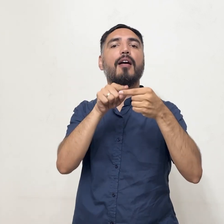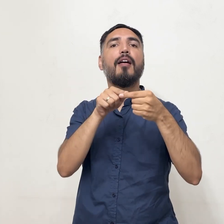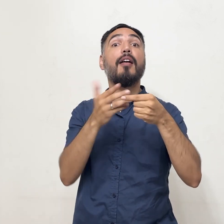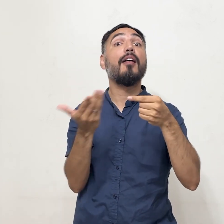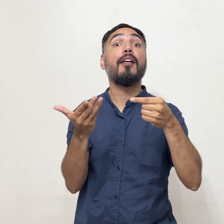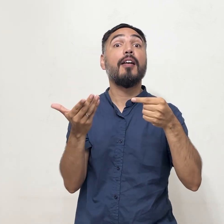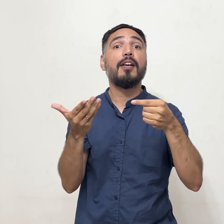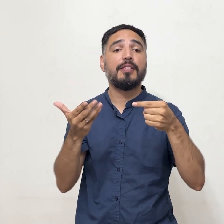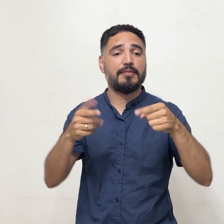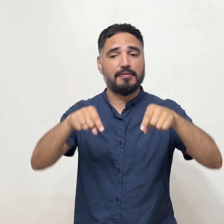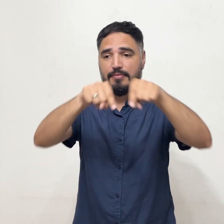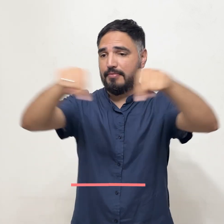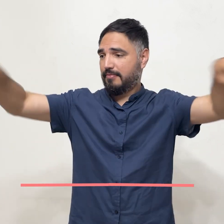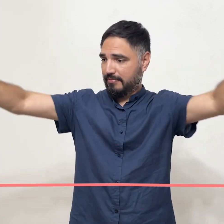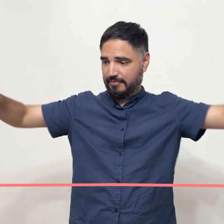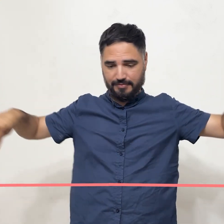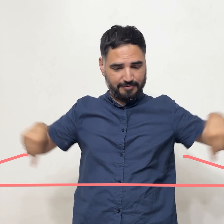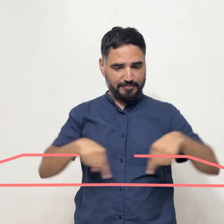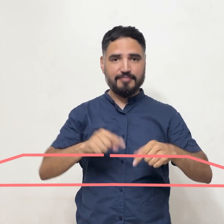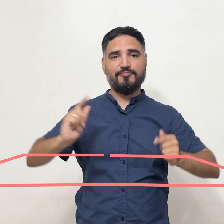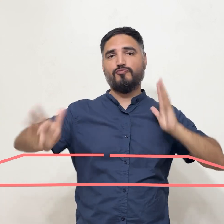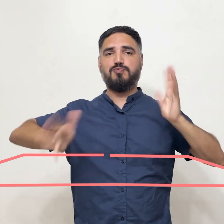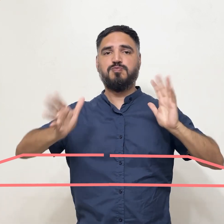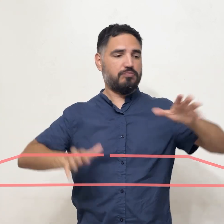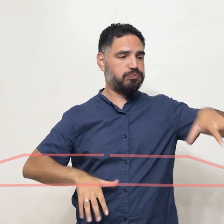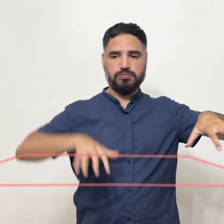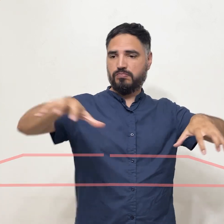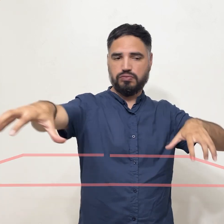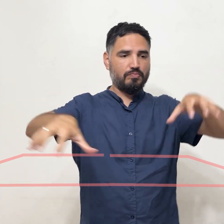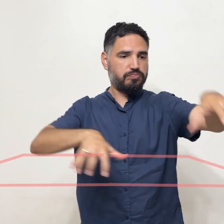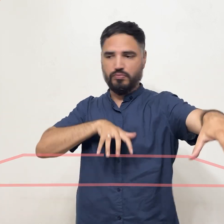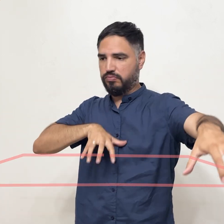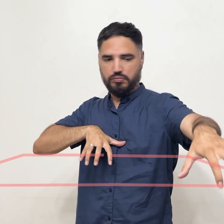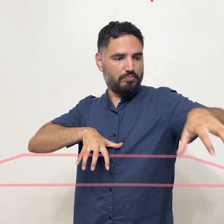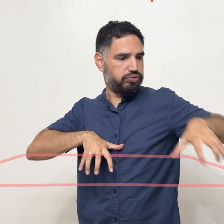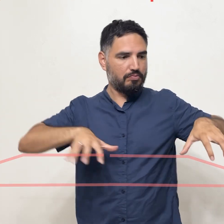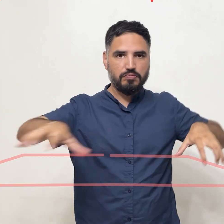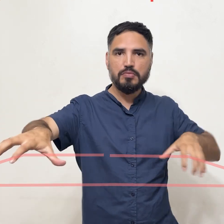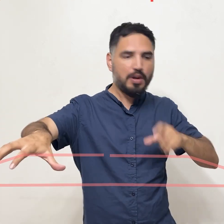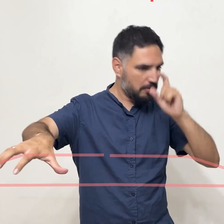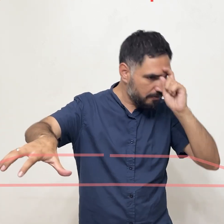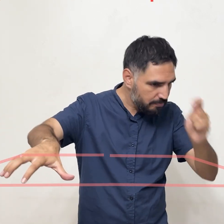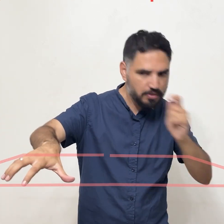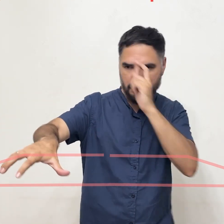nivel más bajo y por encima de ellas algo sobresalía, la gramática del espacio o gramática